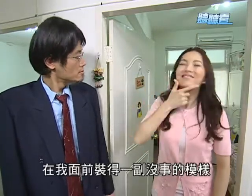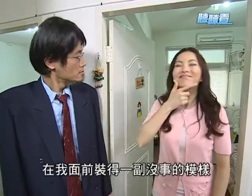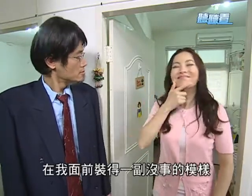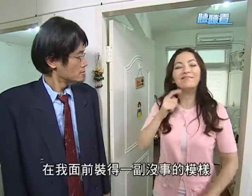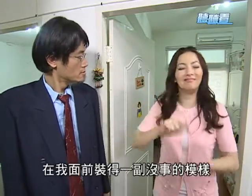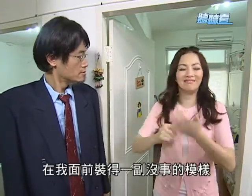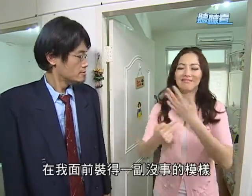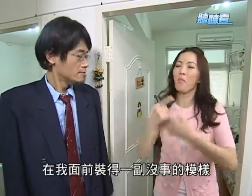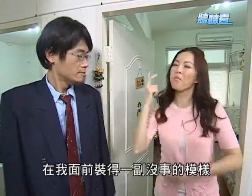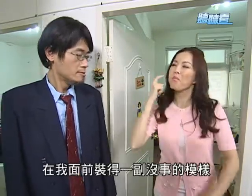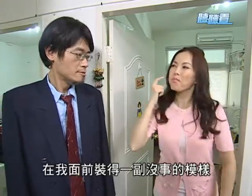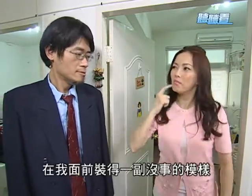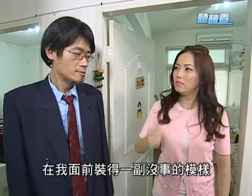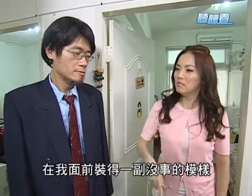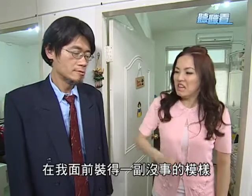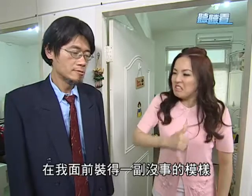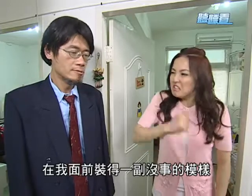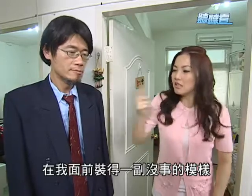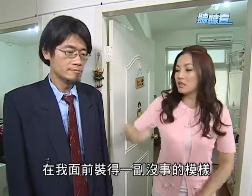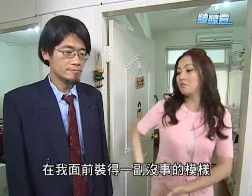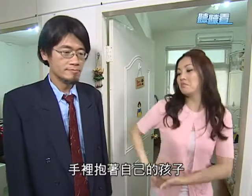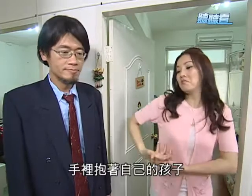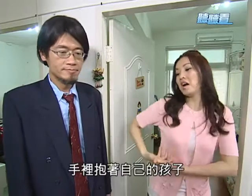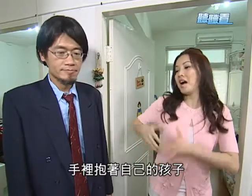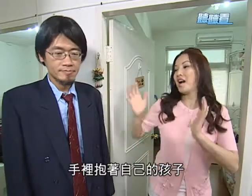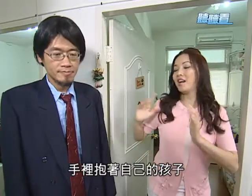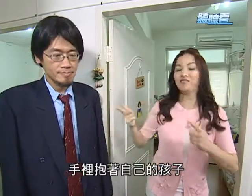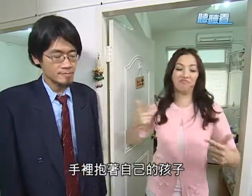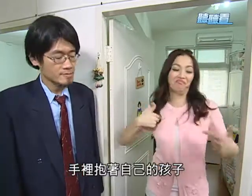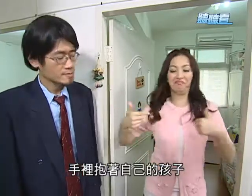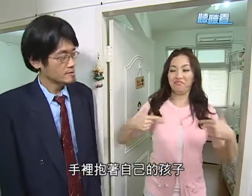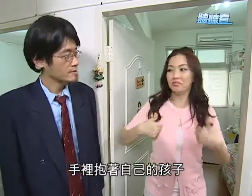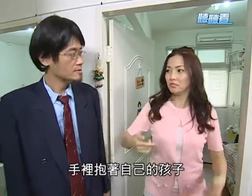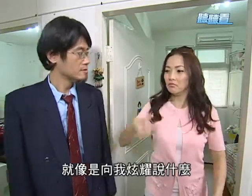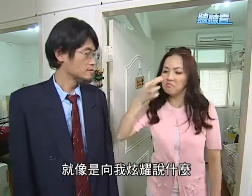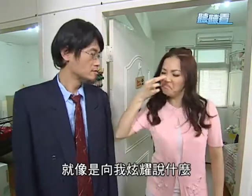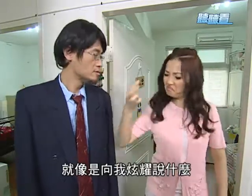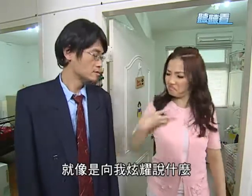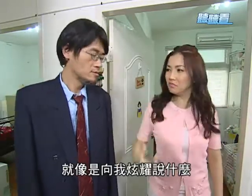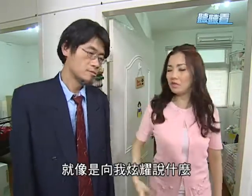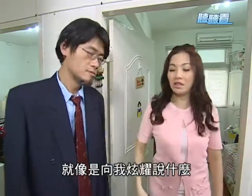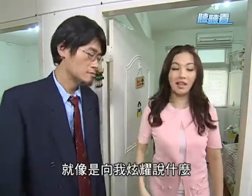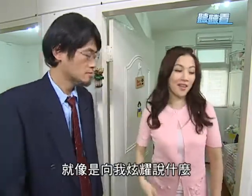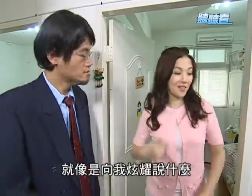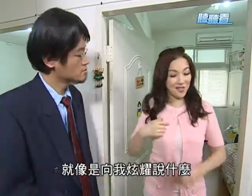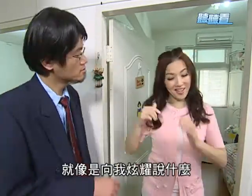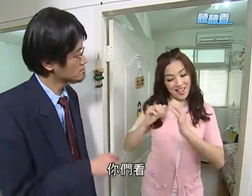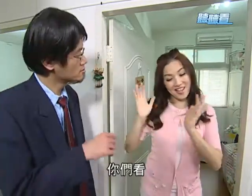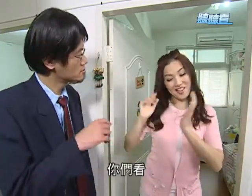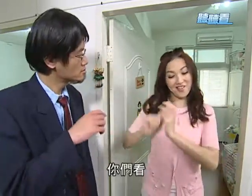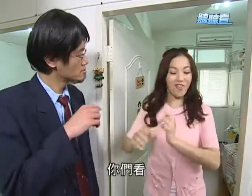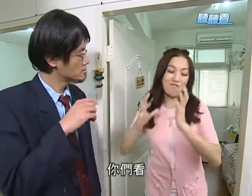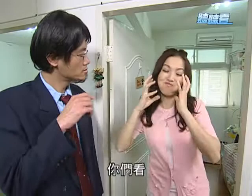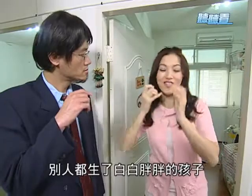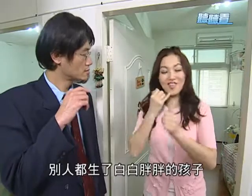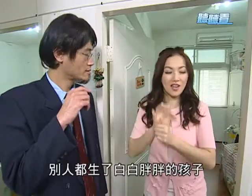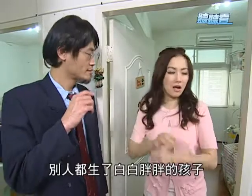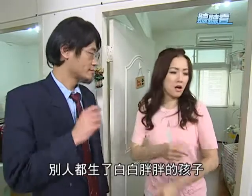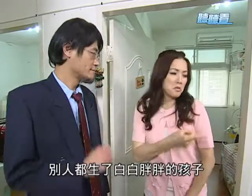前装的一副没事的模样，手里抱着自己的孩子，就像是向我炫耀说什么：“哎，你们看，别人都生了白白胖胖的